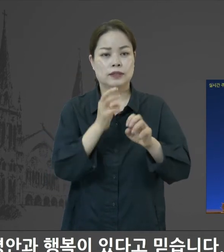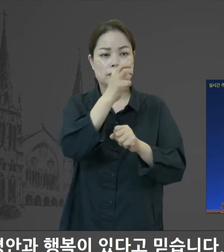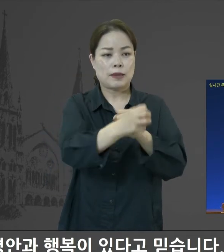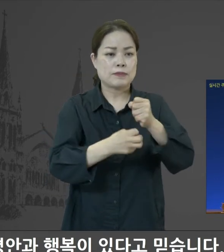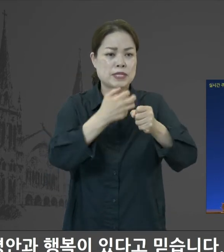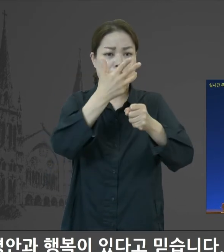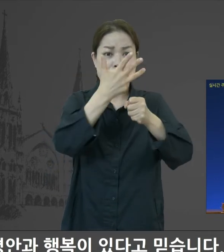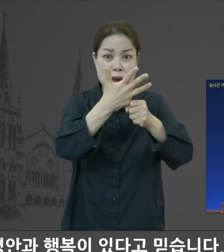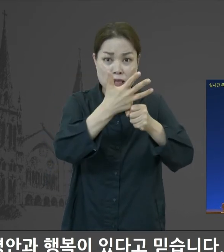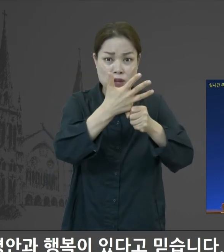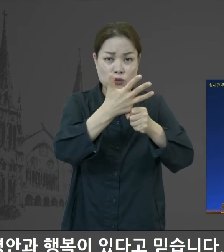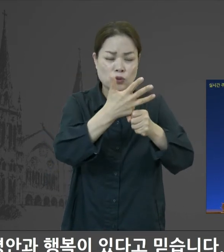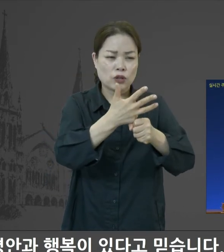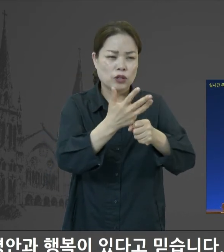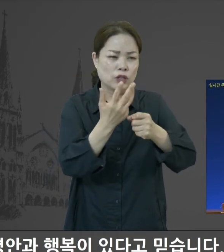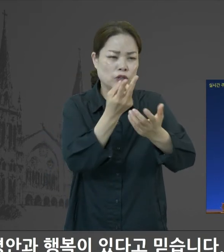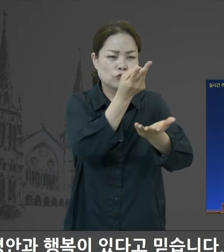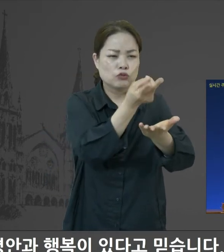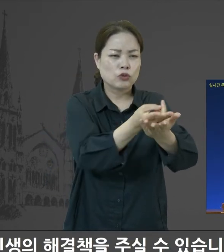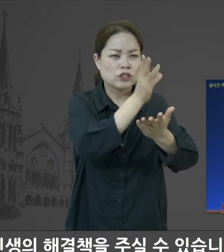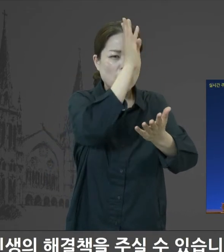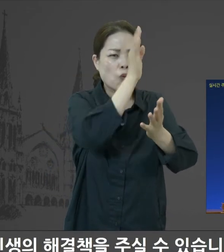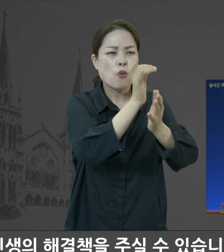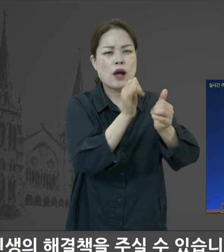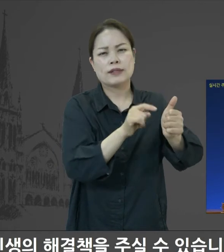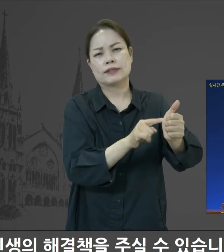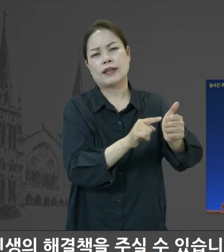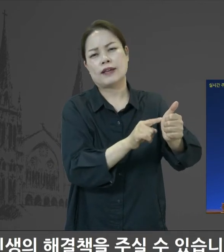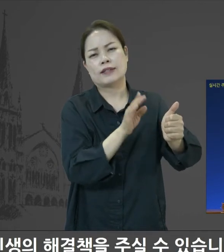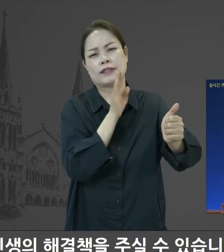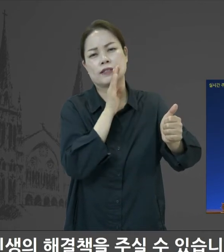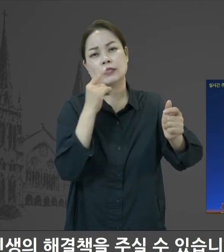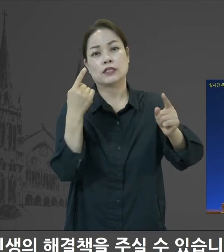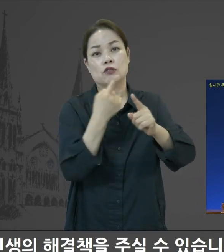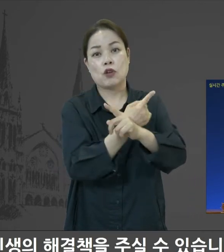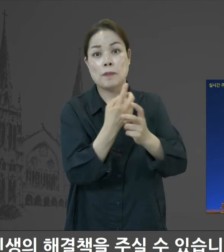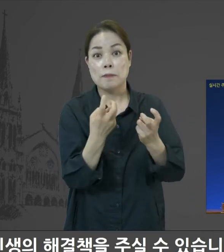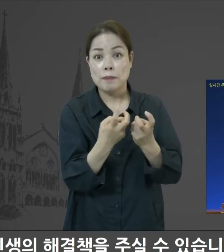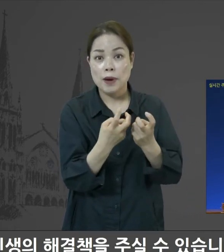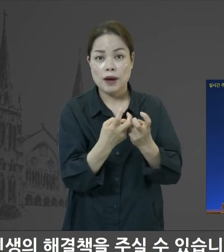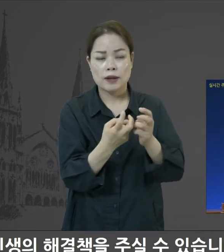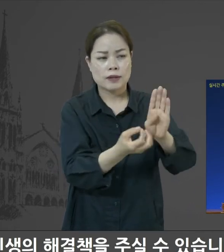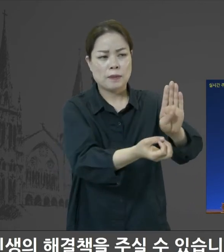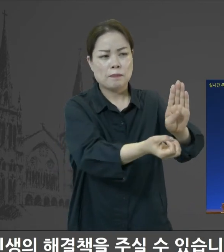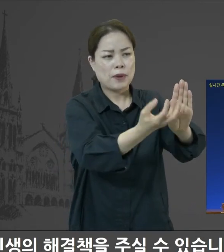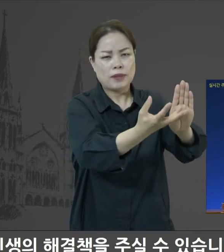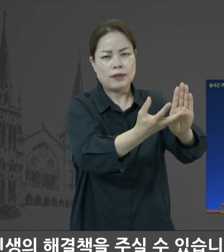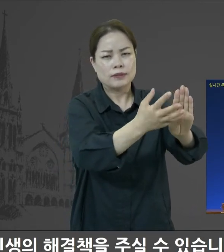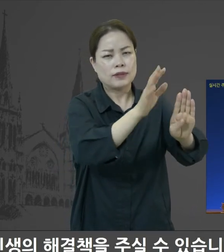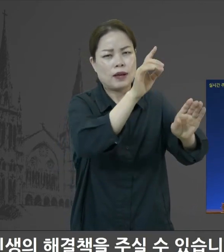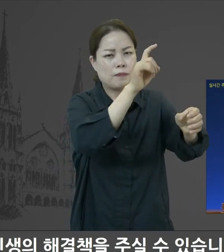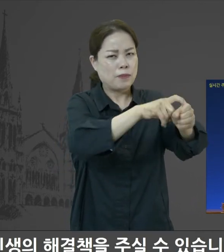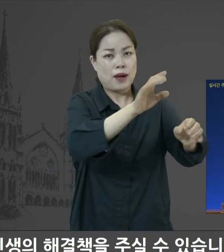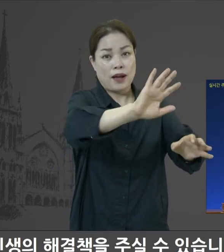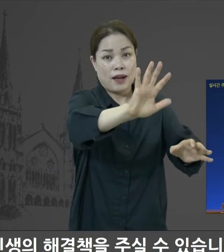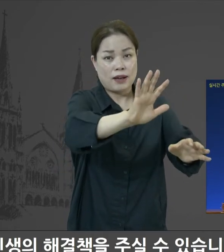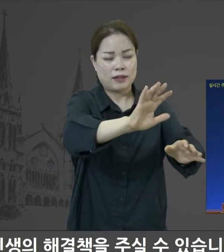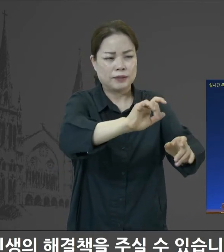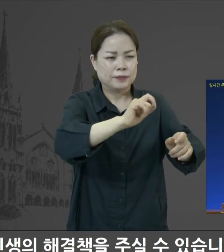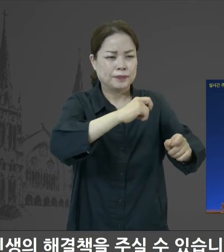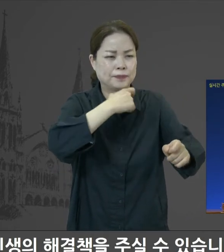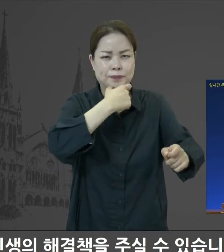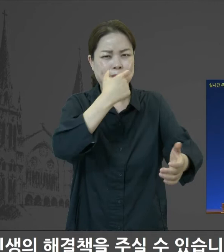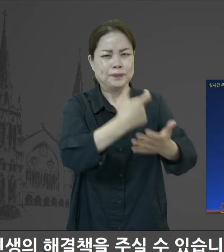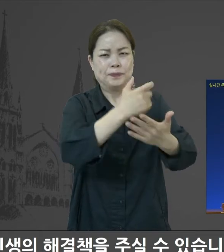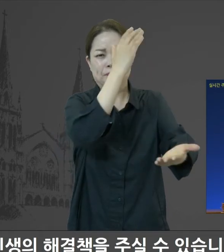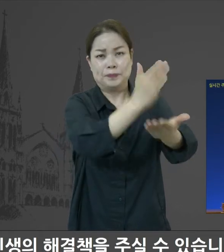38년 동안 누워 있었던 이 병자의 진정한 치료책은 베데스다가 아니었다라는 거예요. 속지 말아야